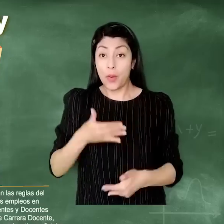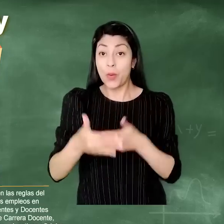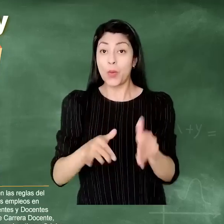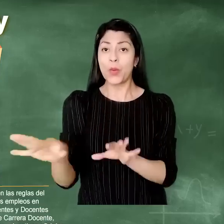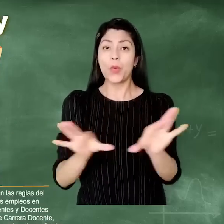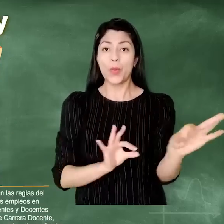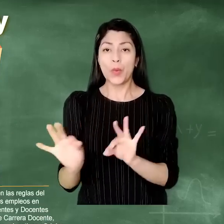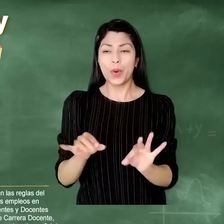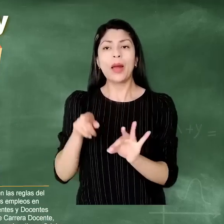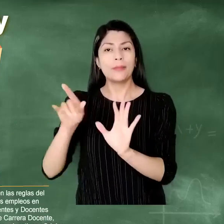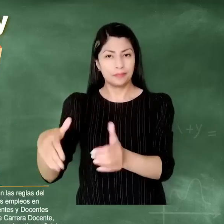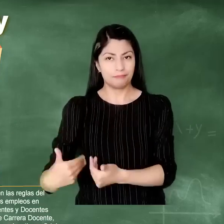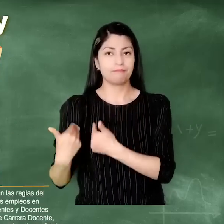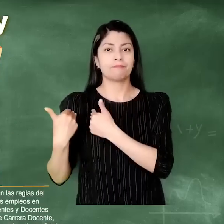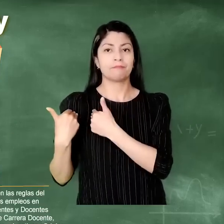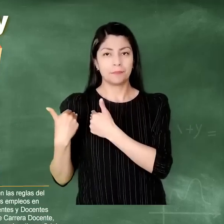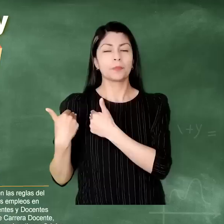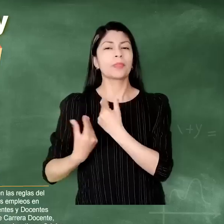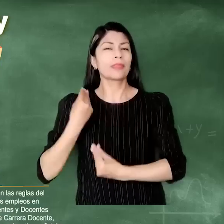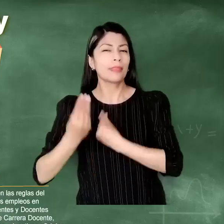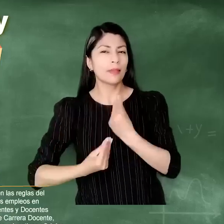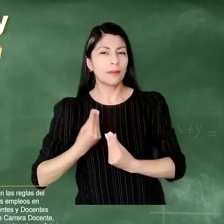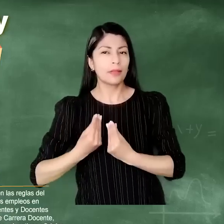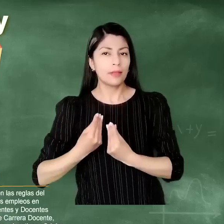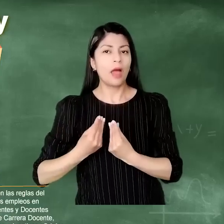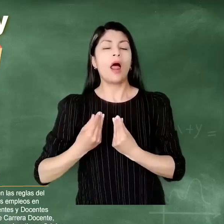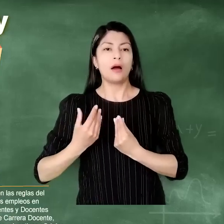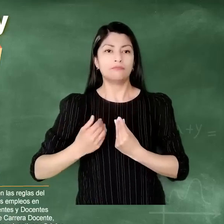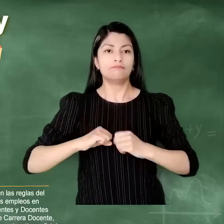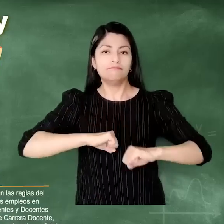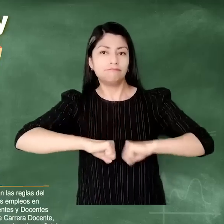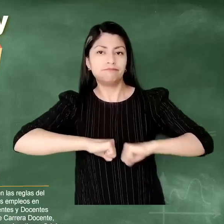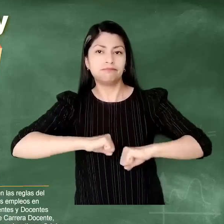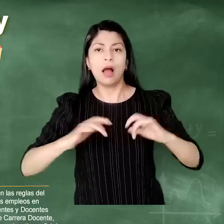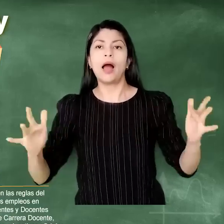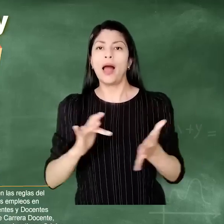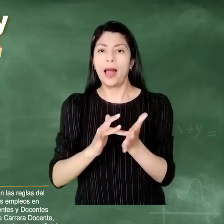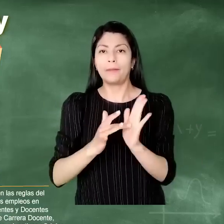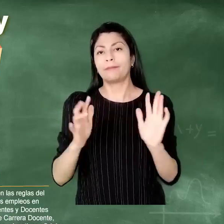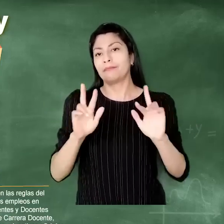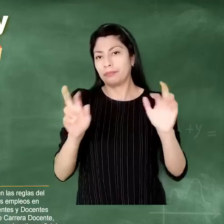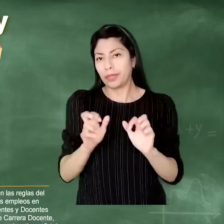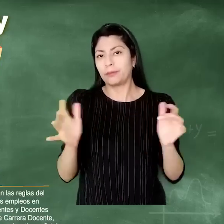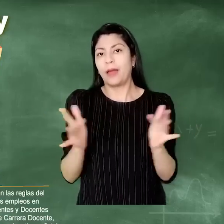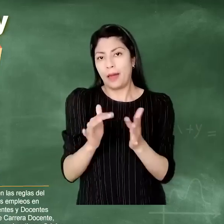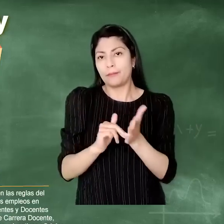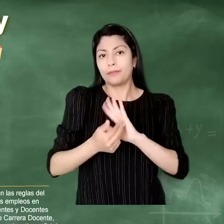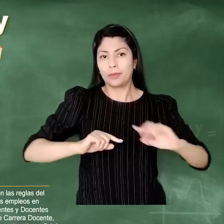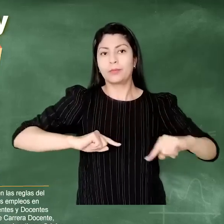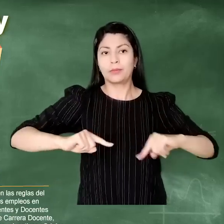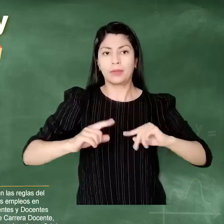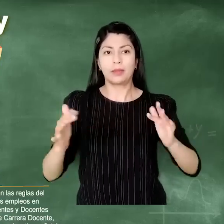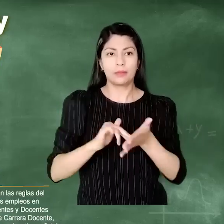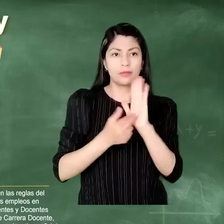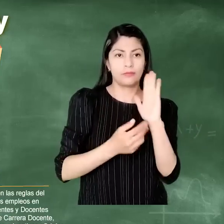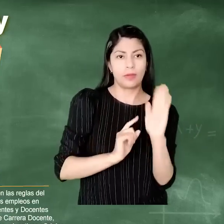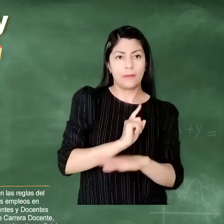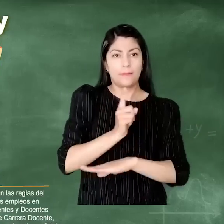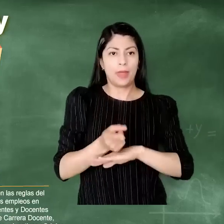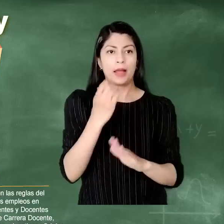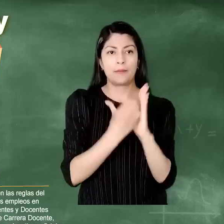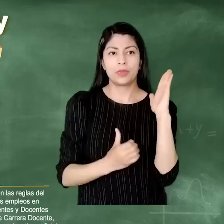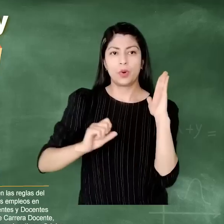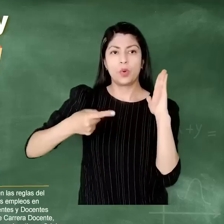del presente proceso de selección, adelantarán las actuaciones administrativas correspondientes, en los términos